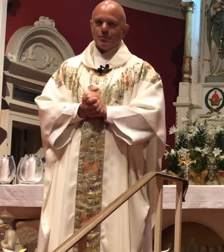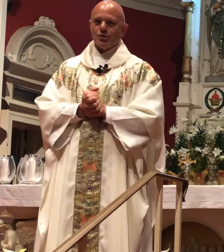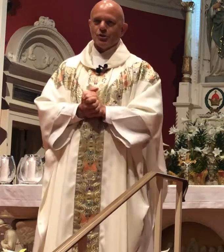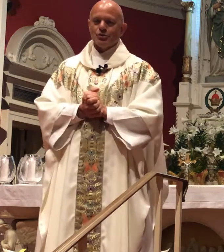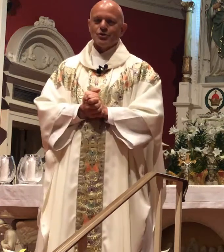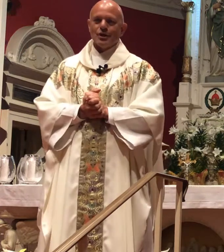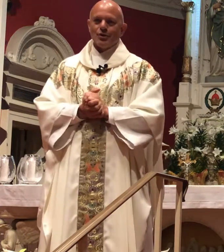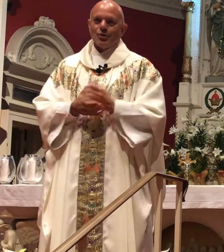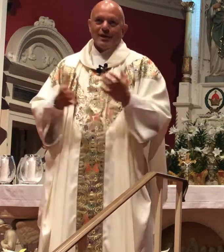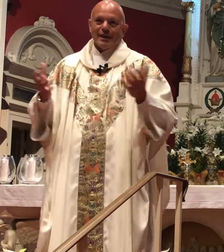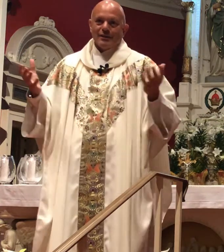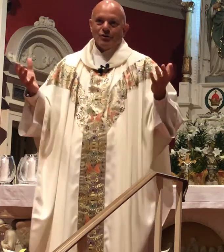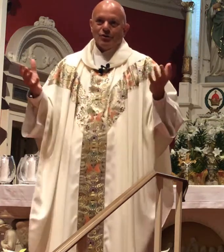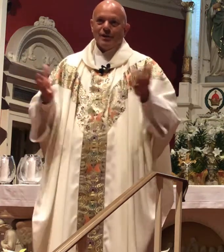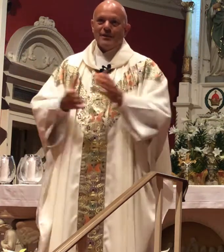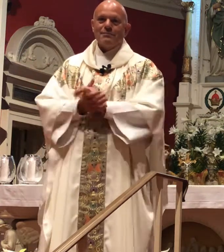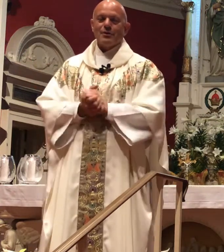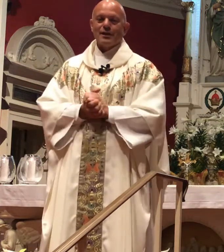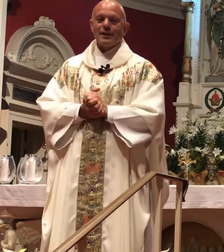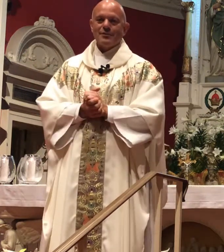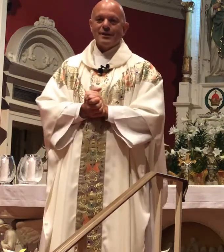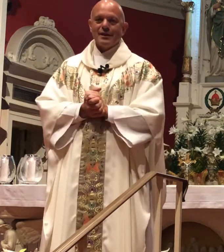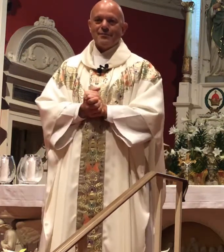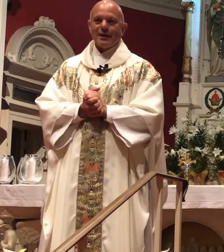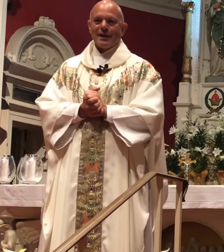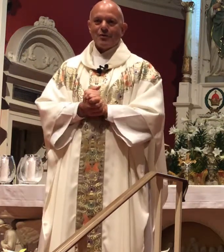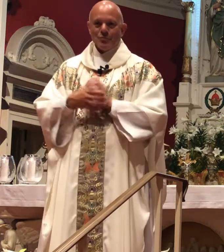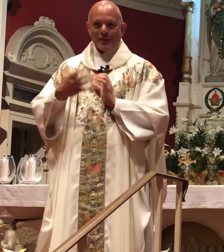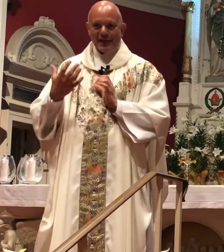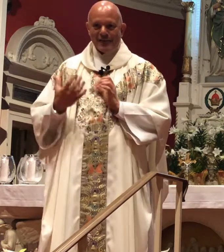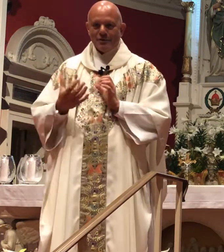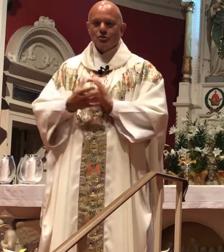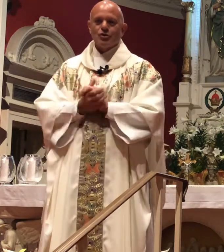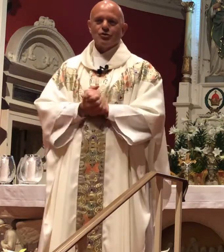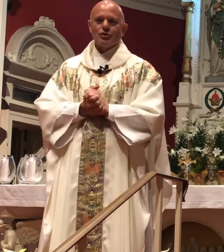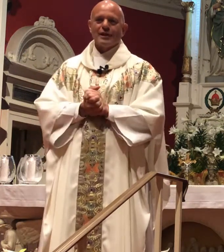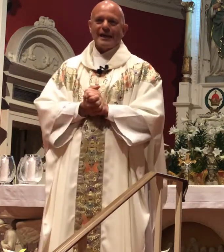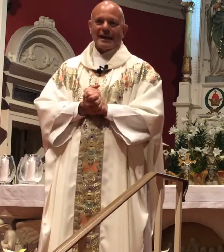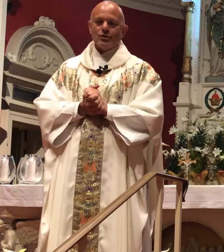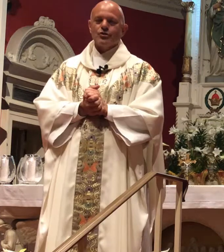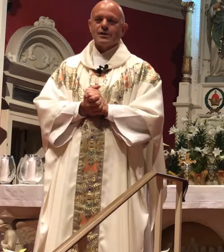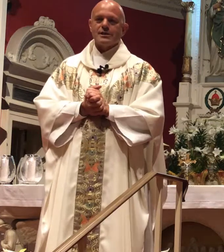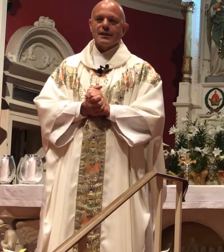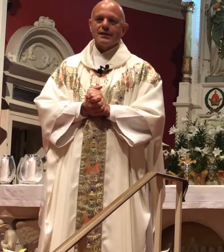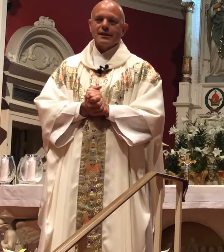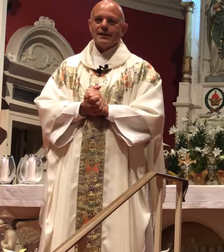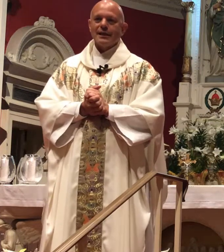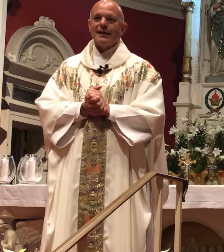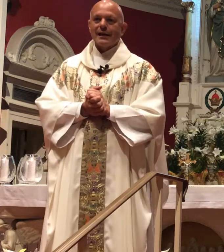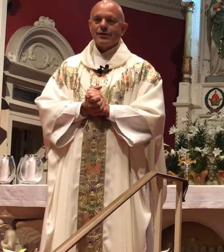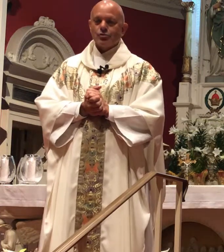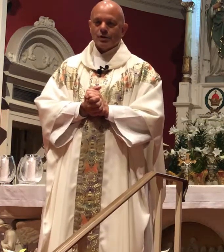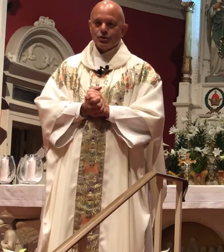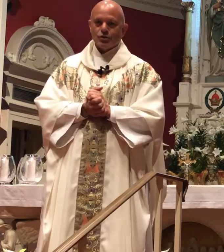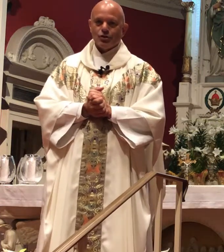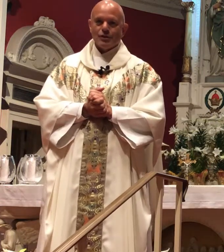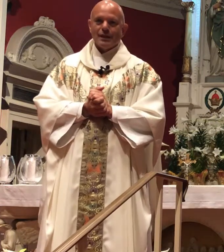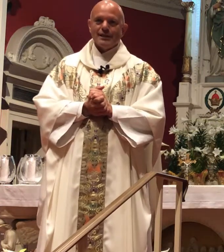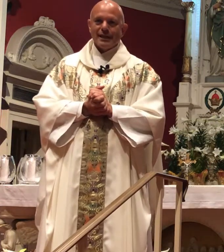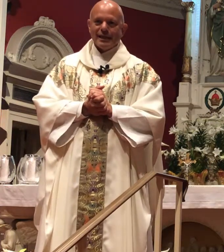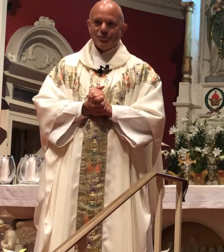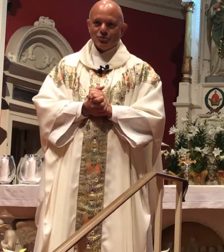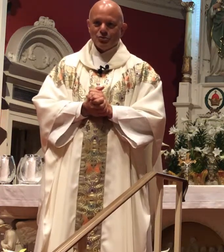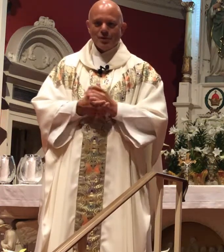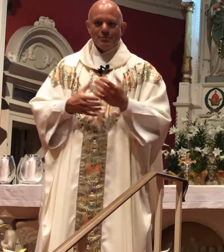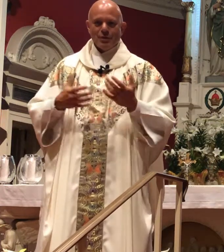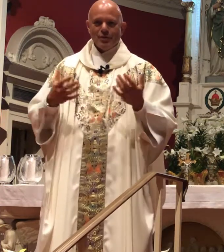inspirados por Dios, lo que Dios les inspiró a escribir para comunicarnos a nosotros de la gran noticia de la resurrección